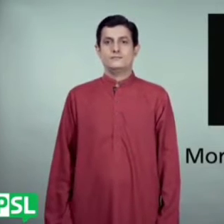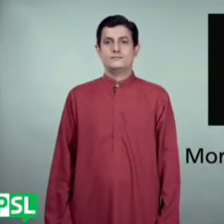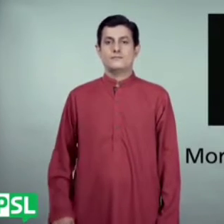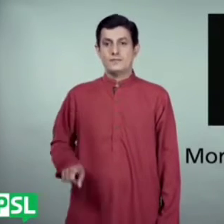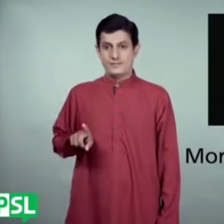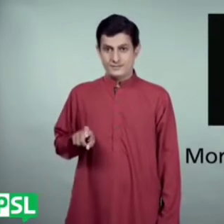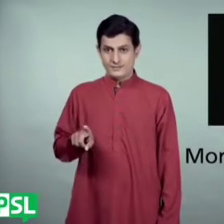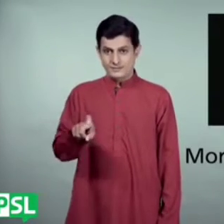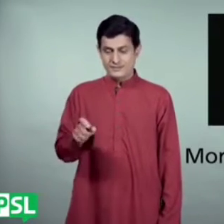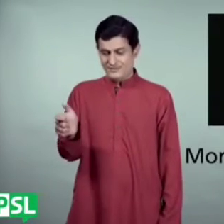مورٹین سپرے.